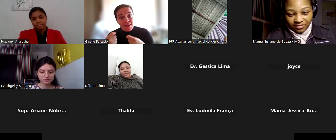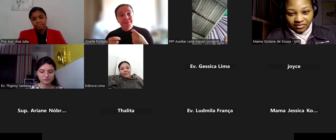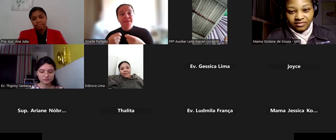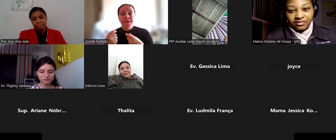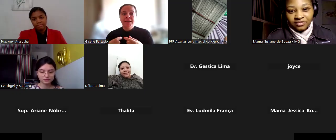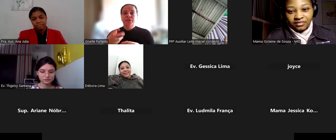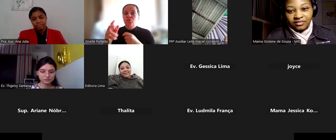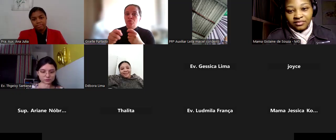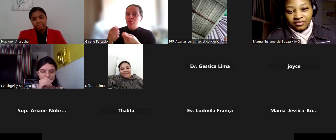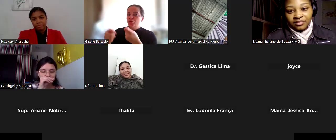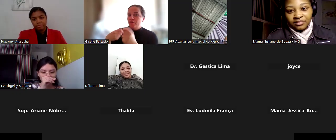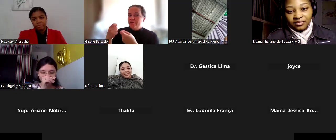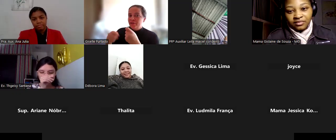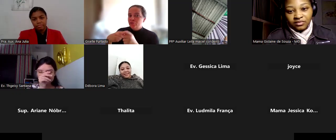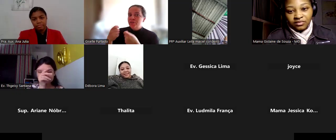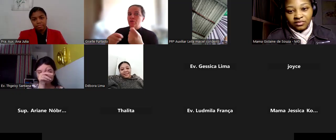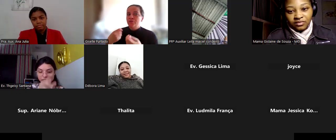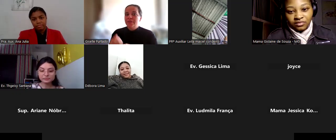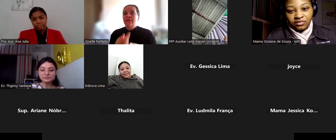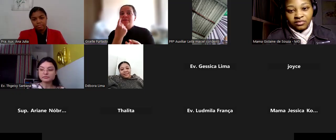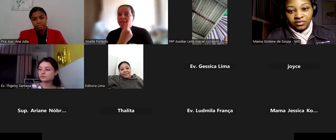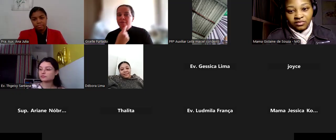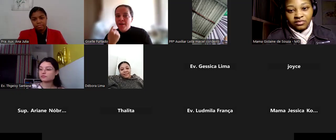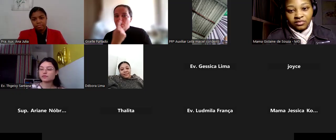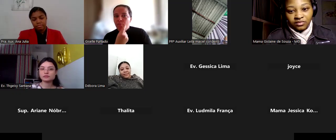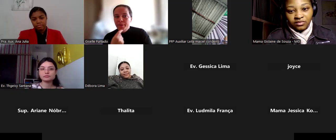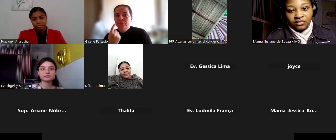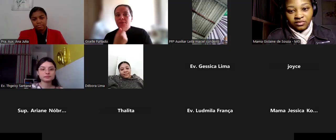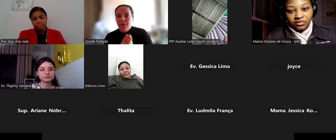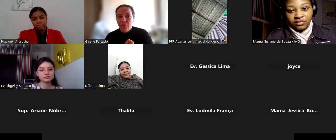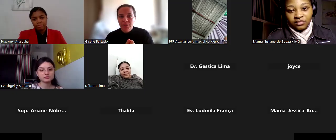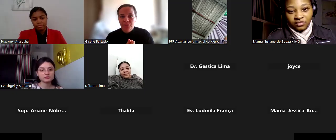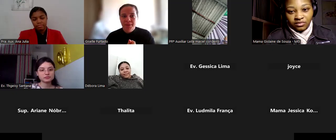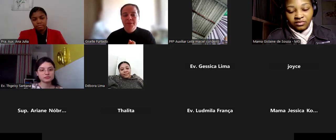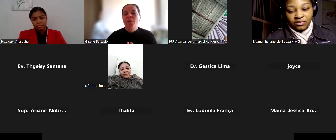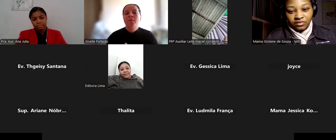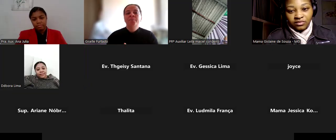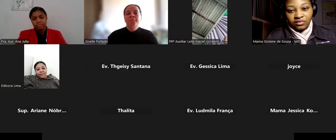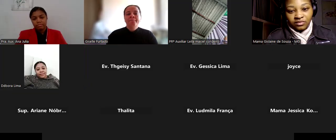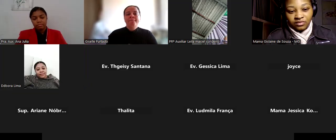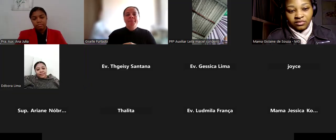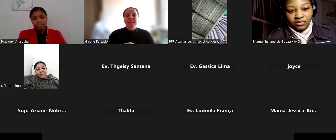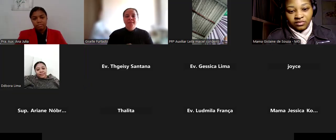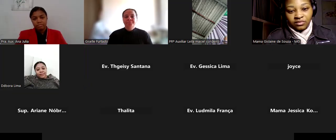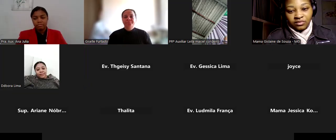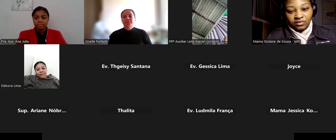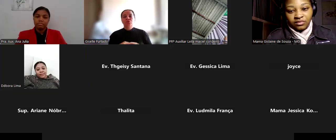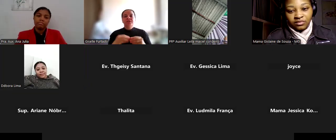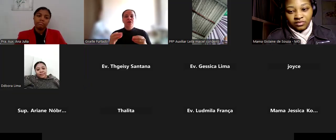e sinalizar. Então, o surdo vai vendo o sinal que você está fazendo e vai acompanhando também com a leitura labial, tá? Então, se